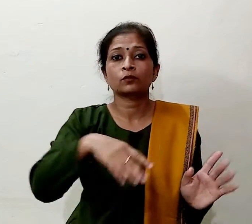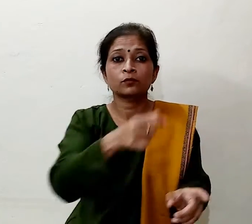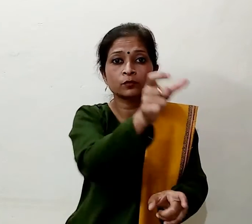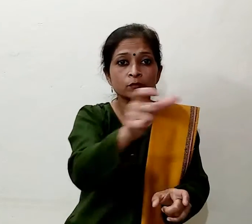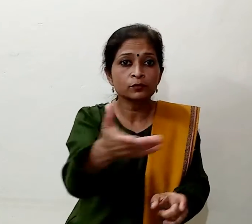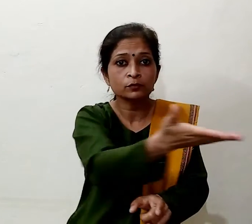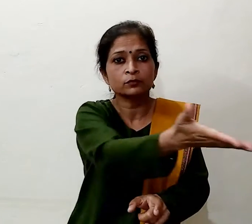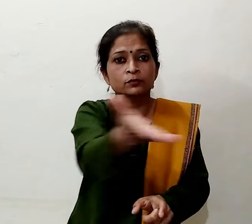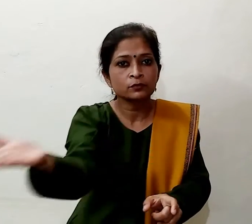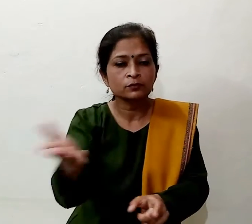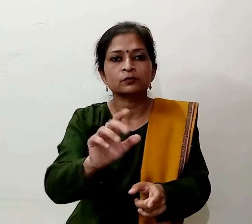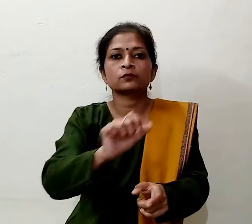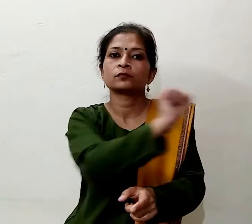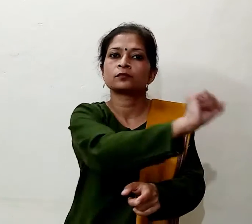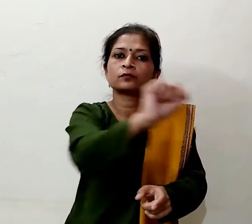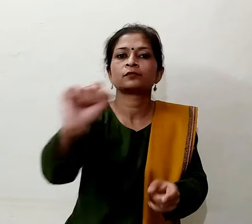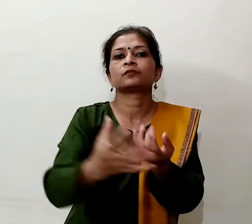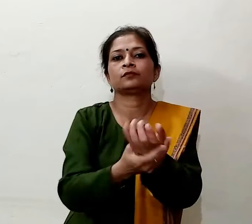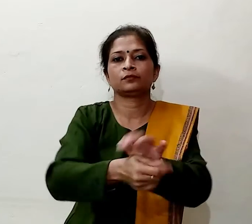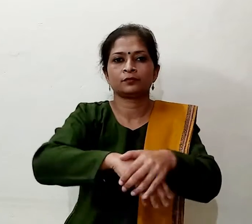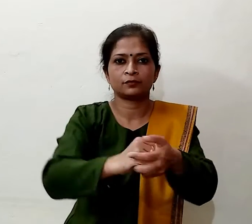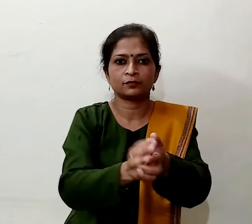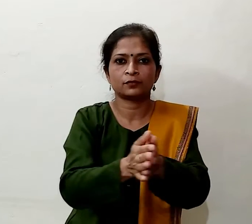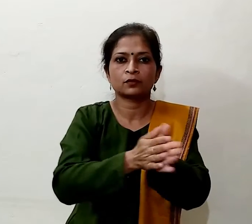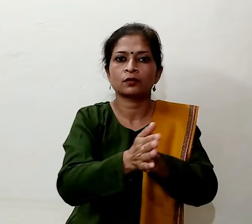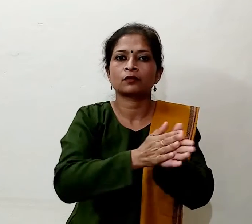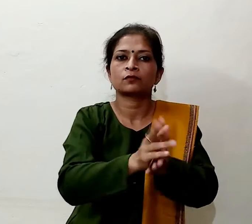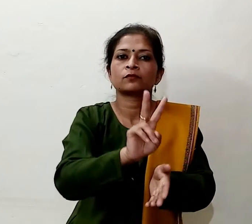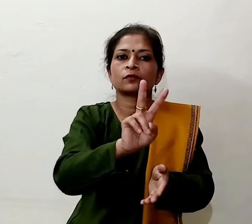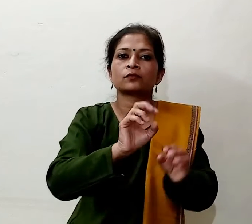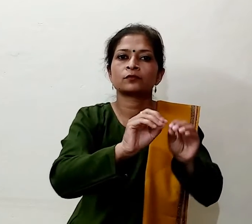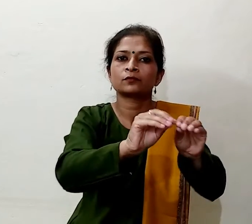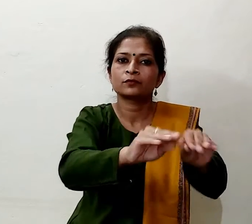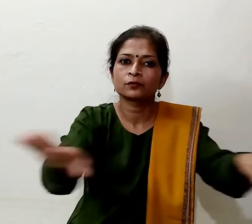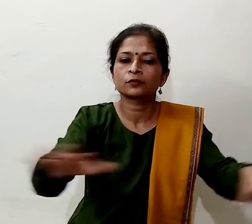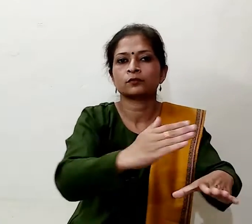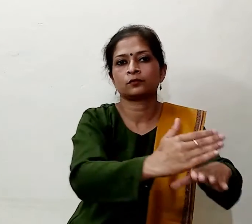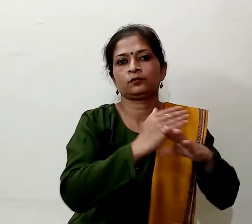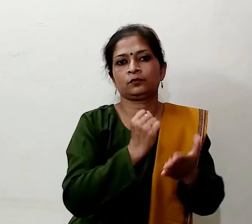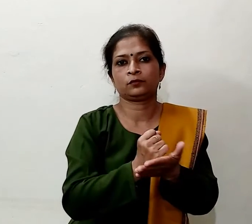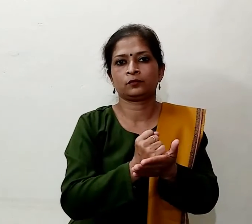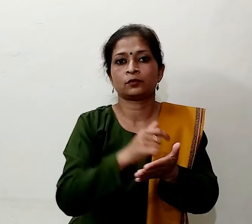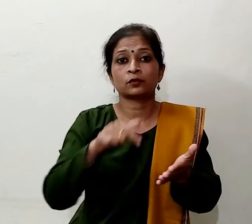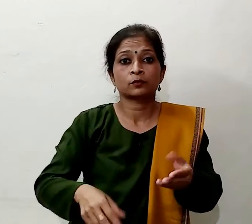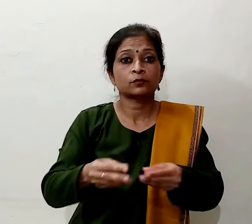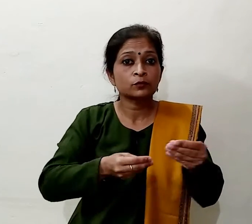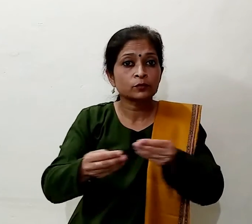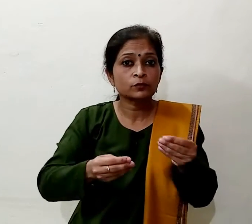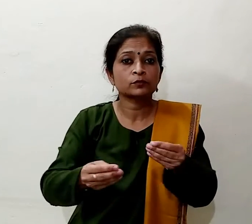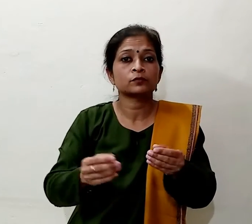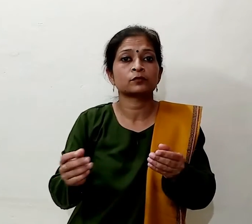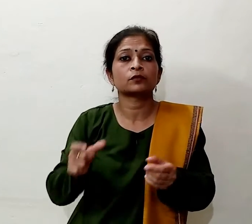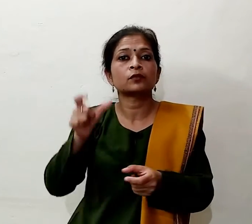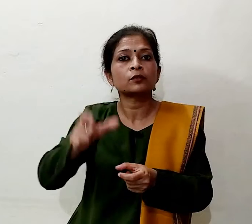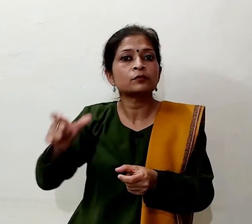जिससे की व्यक्ति अपने हाथ धूकर संक्रमन से बच सके। दुकानदार अपने दुकान में काम करने वाले